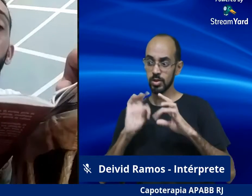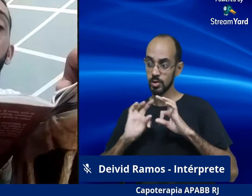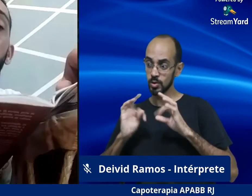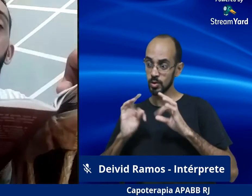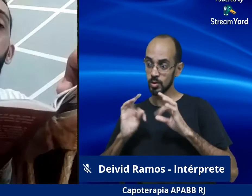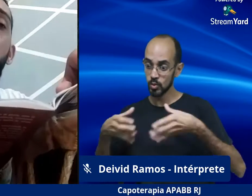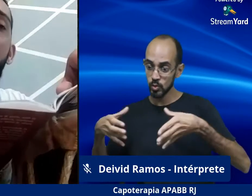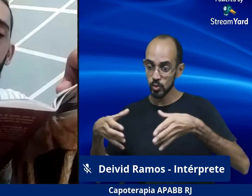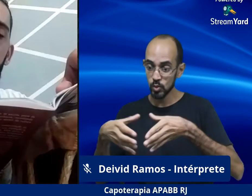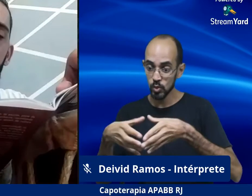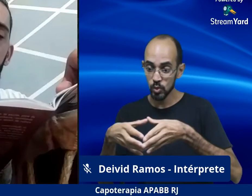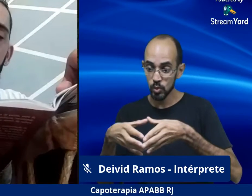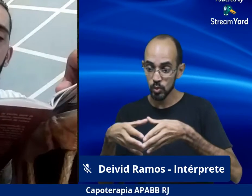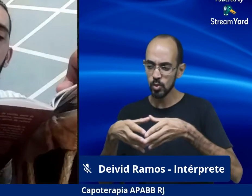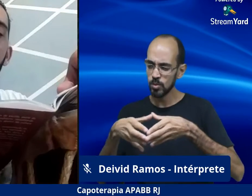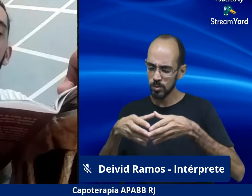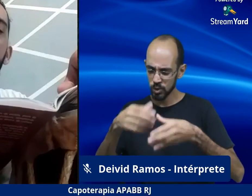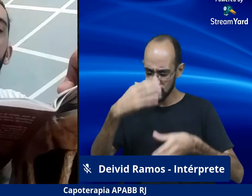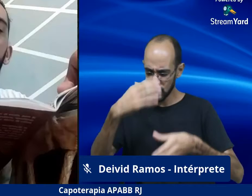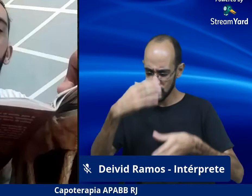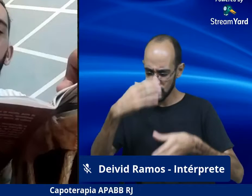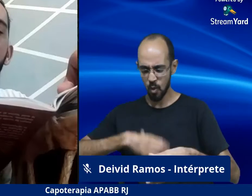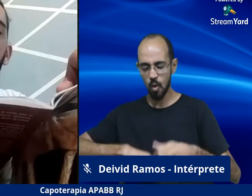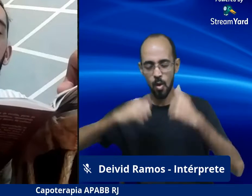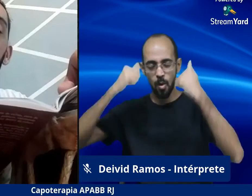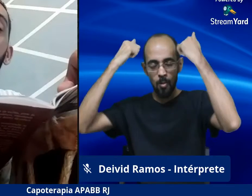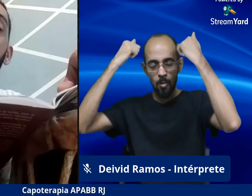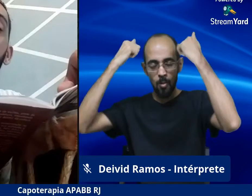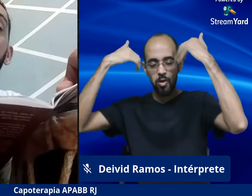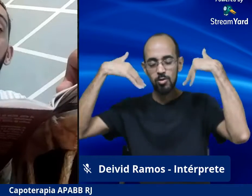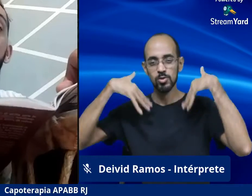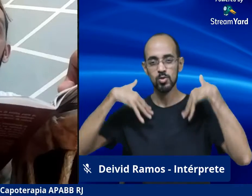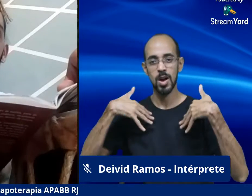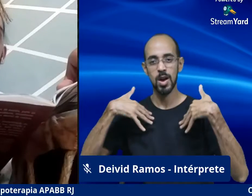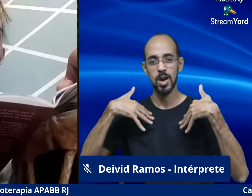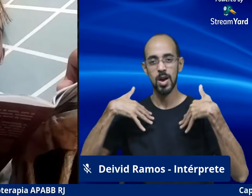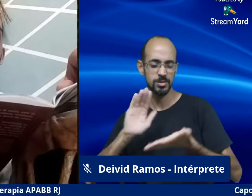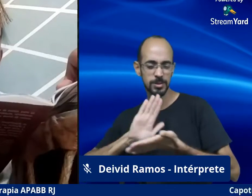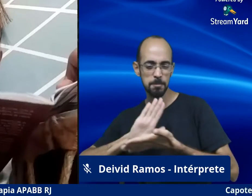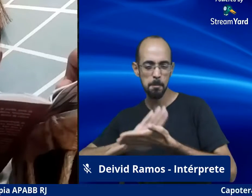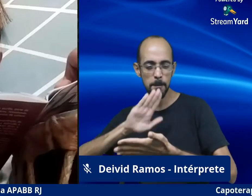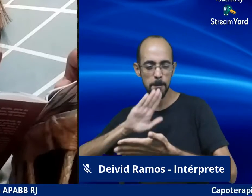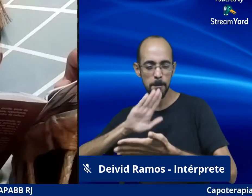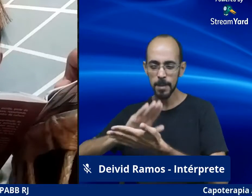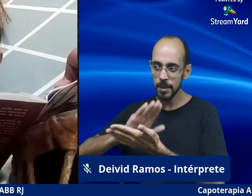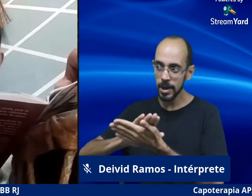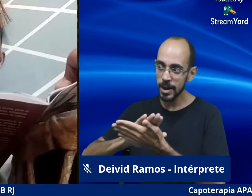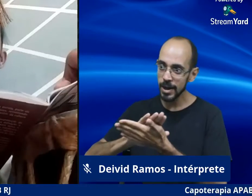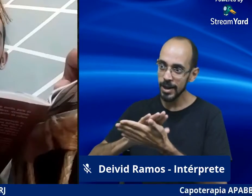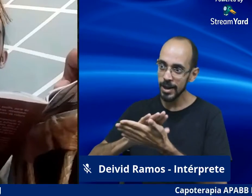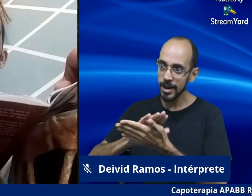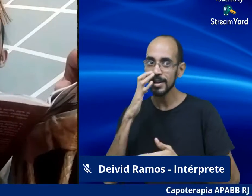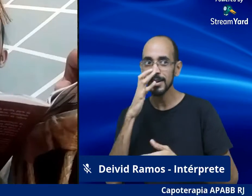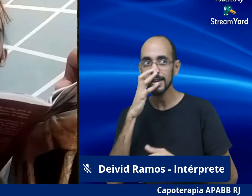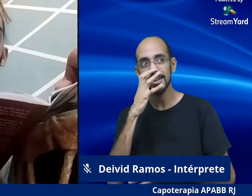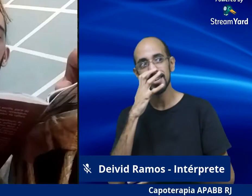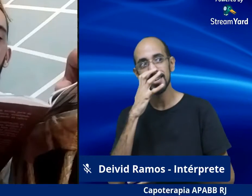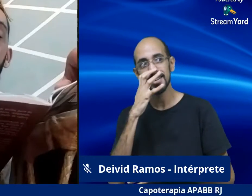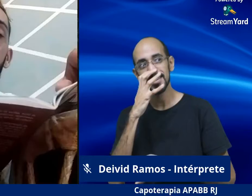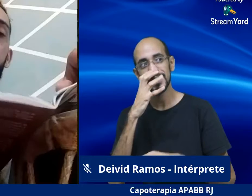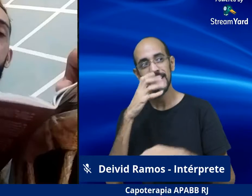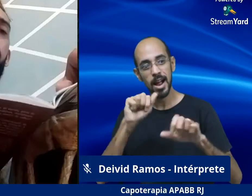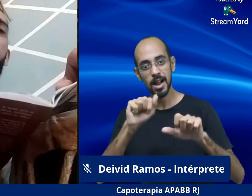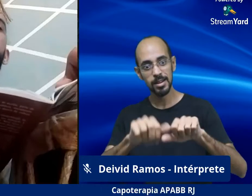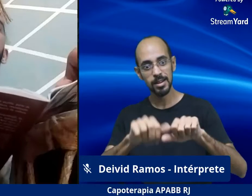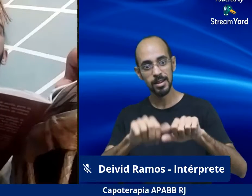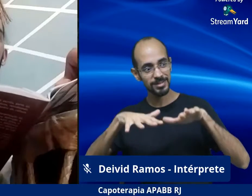com corpos suados e as palmas de quem olha admirado. Plateia ativa